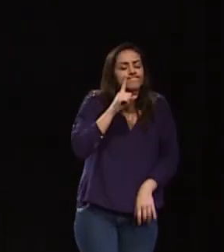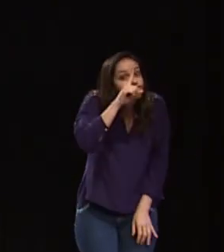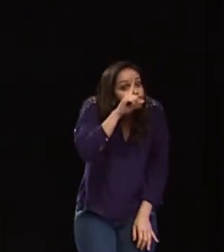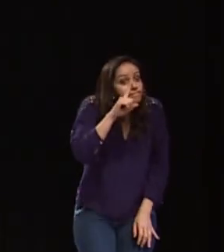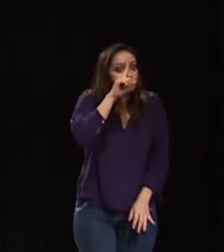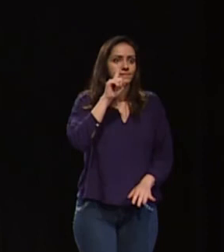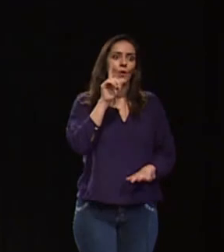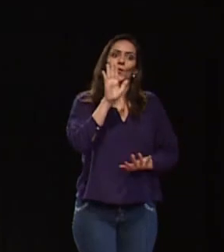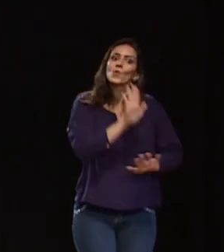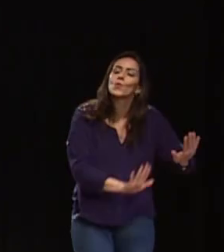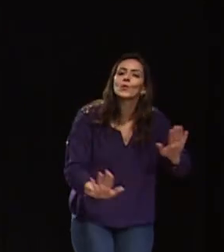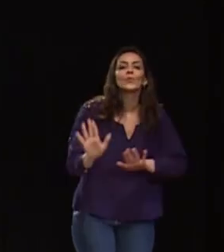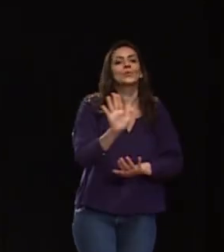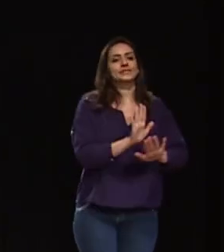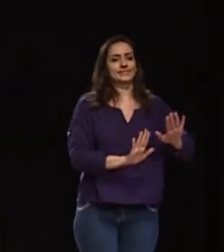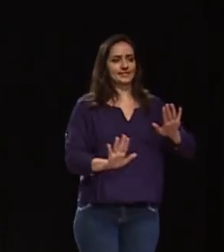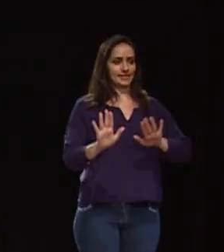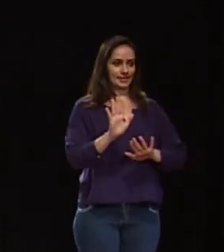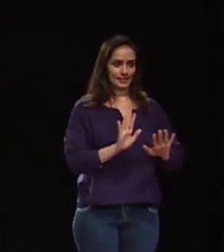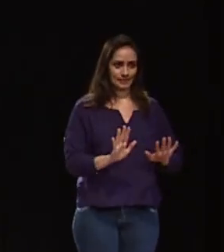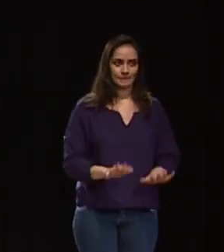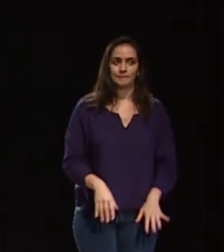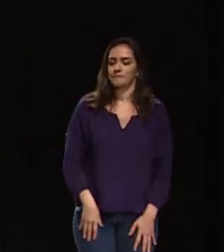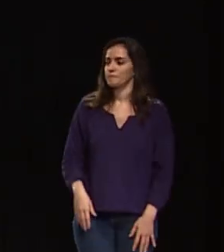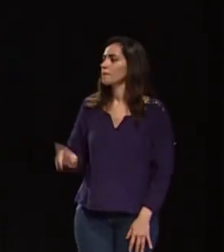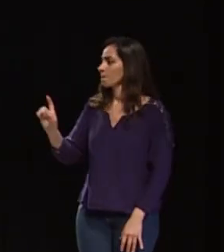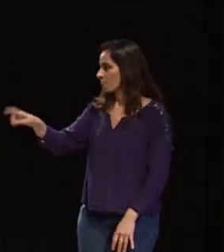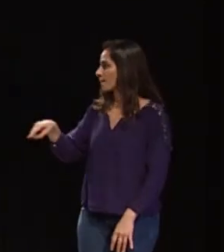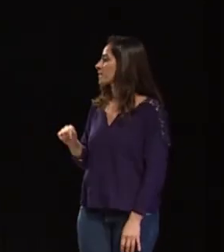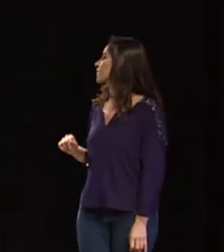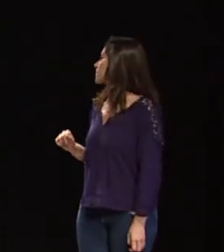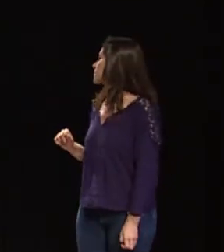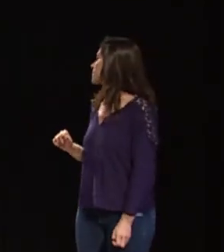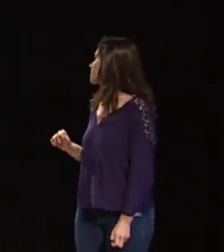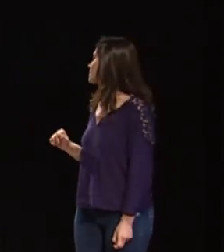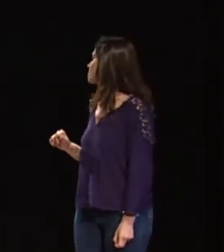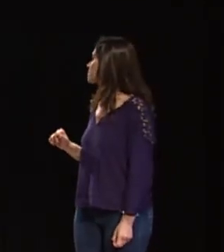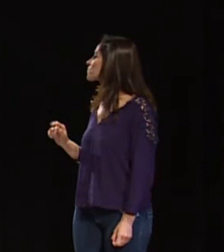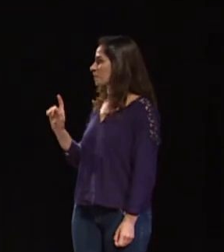momento da gente trabalhar. Hoje a gente precisa tomar cuidado, a gente precisa, ver de outro ângulo.